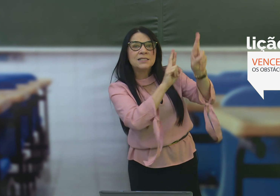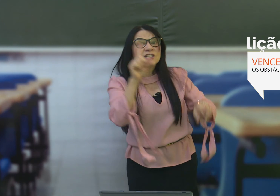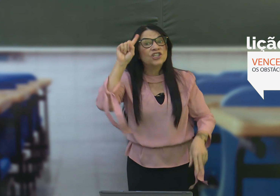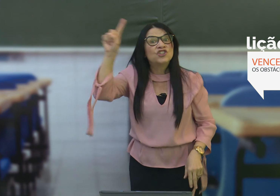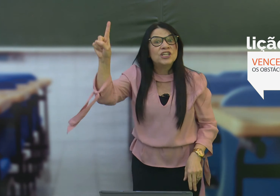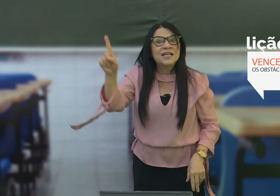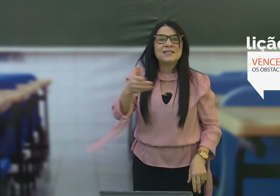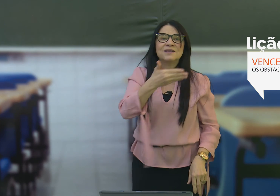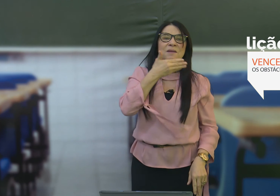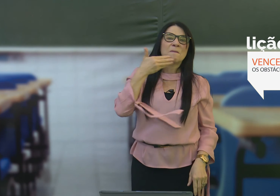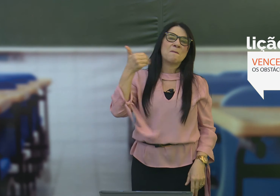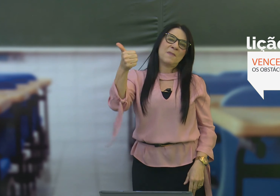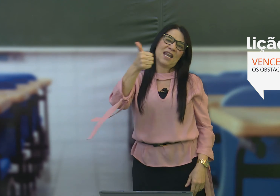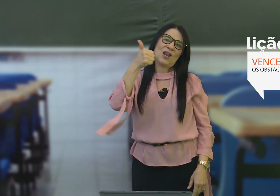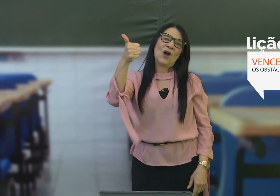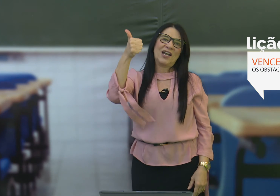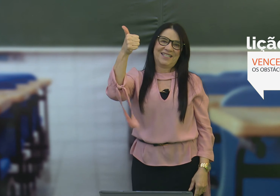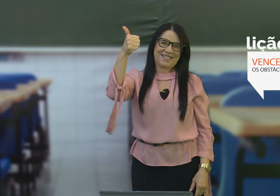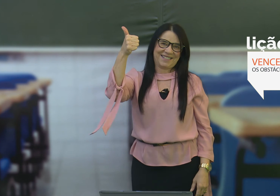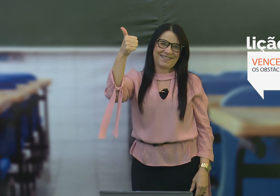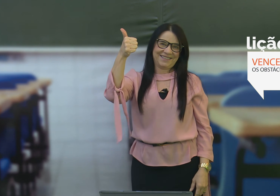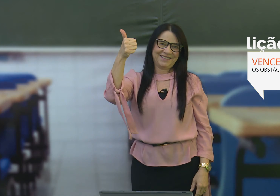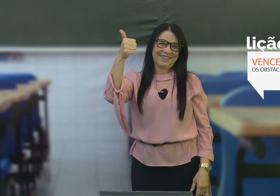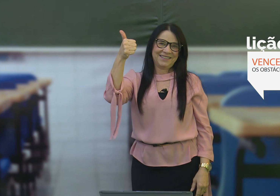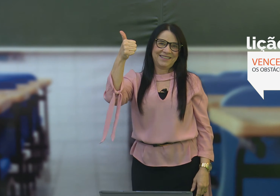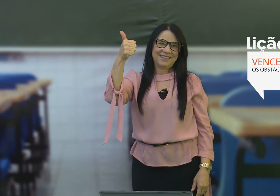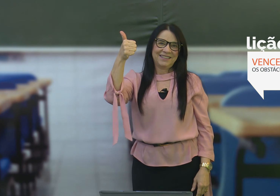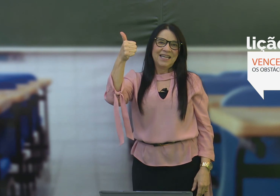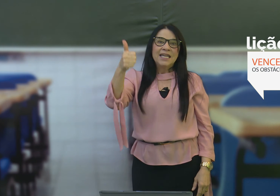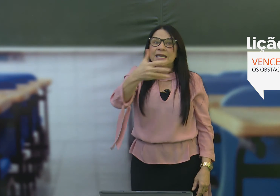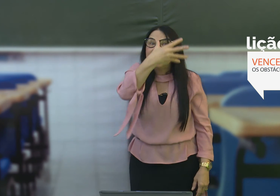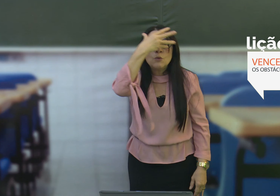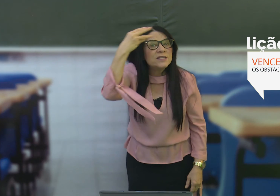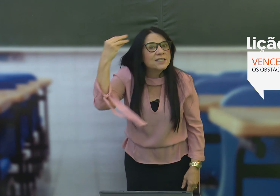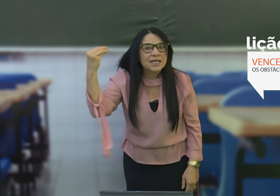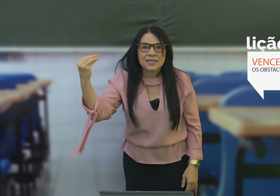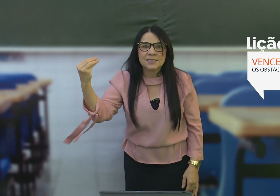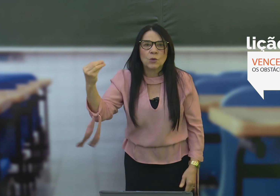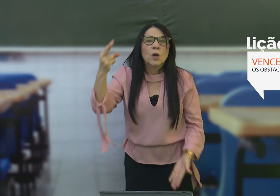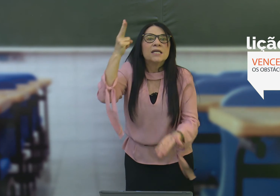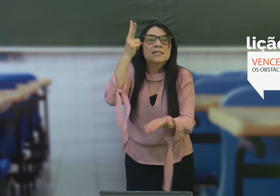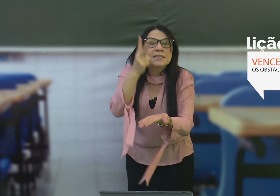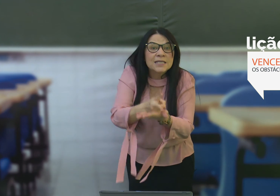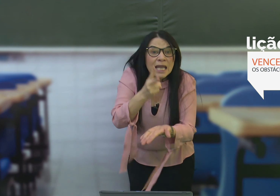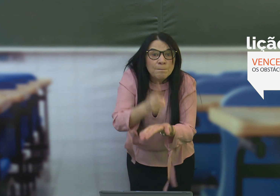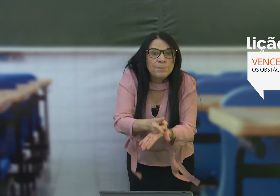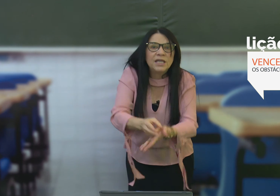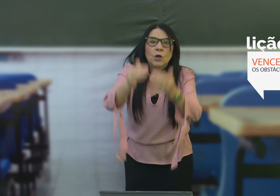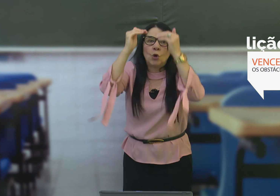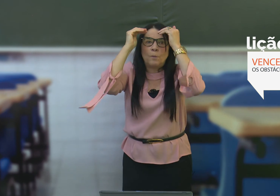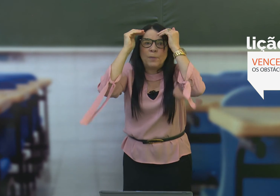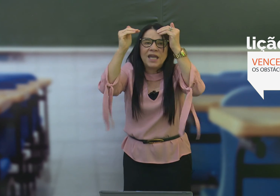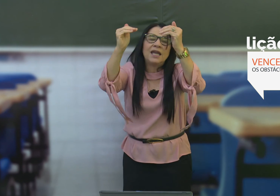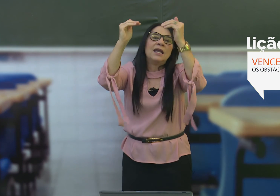de dias melhores. E não esqueçam, sempre